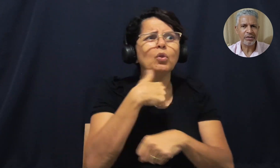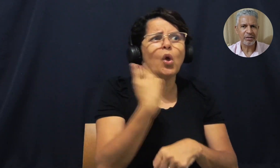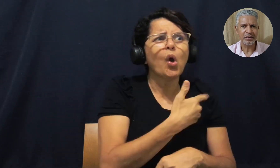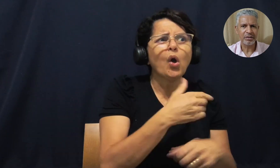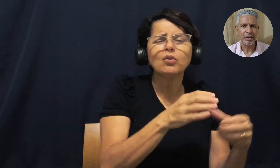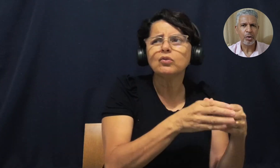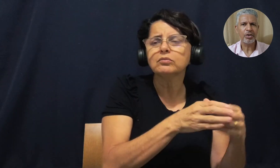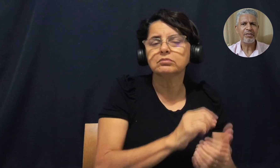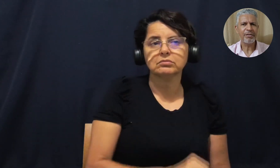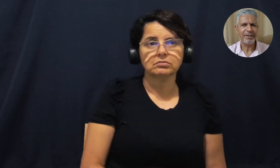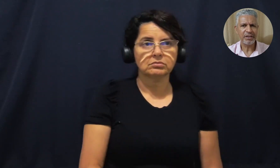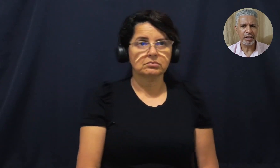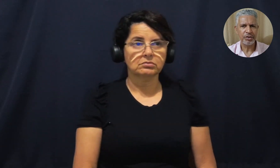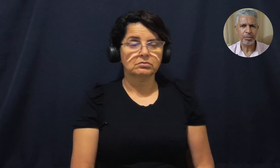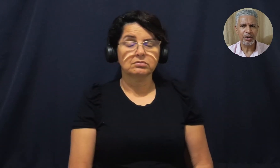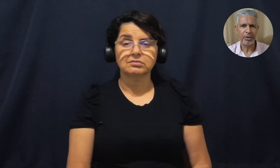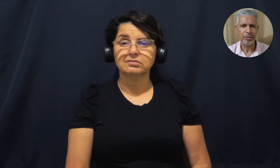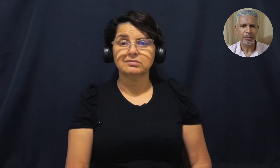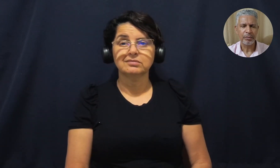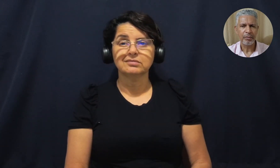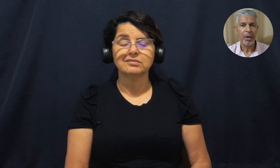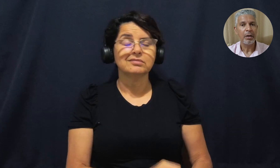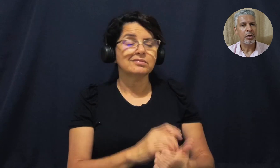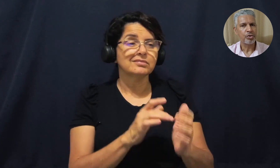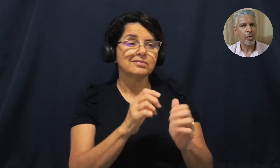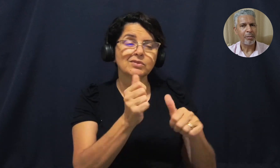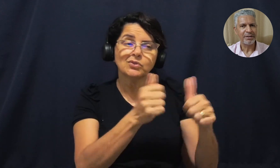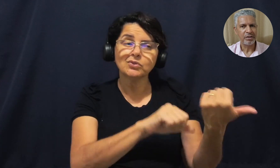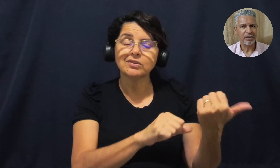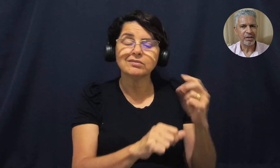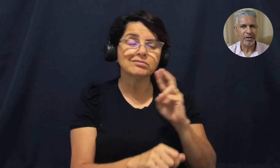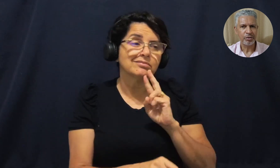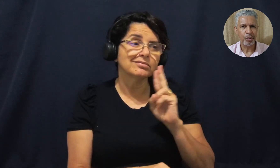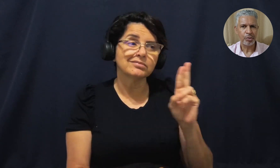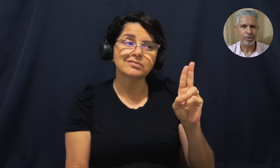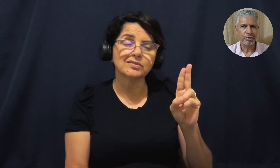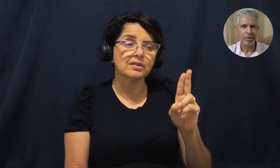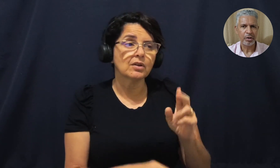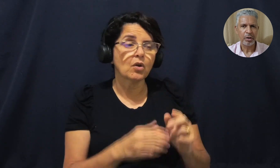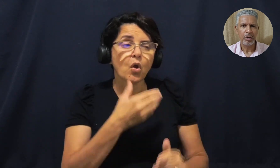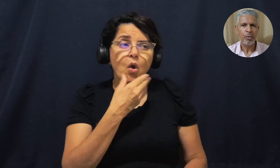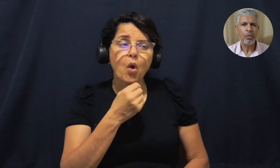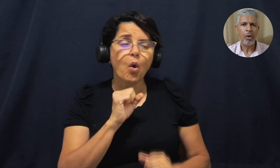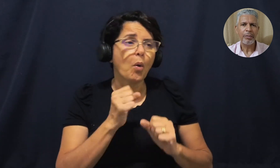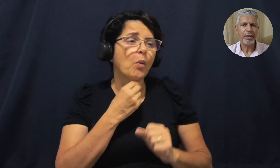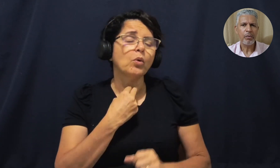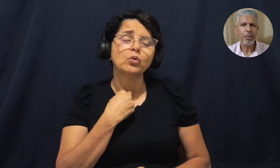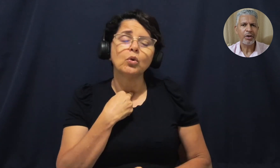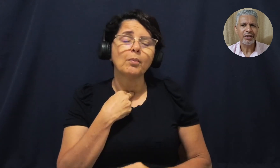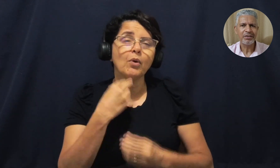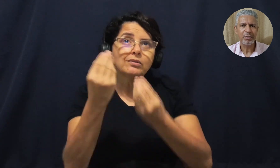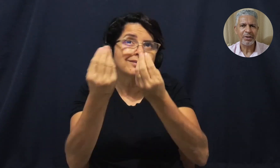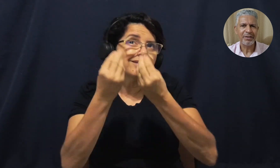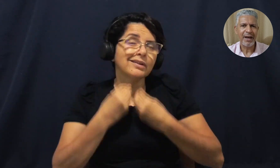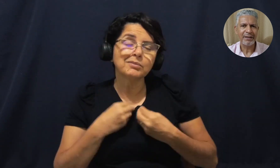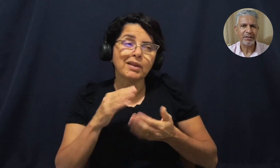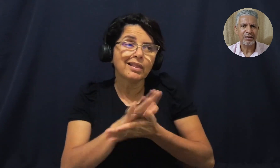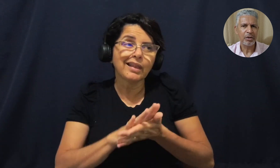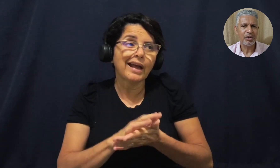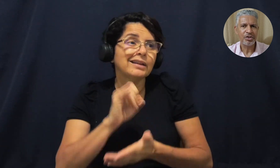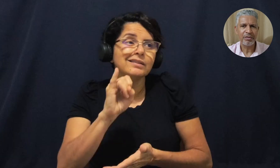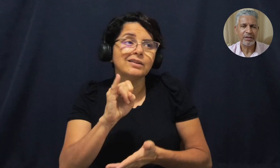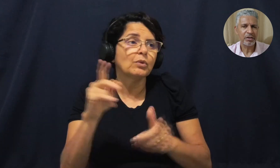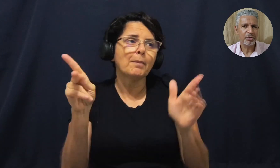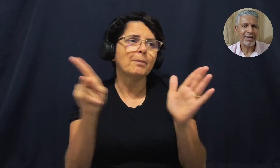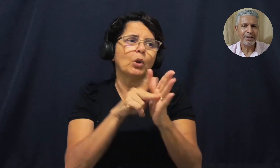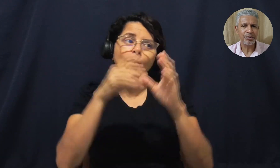que as nossas. O que vai fazer a respeito? E João Batista responde: um homem não pode receber nada se